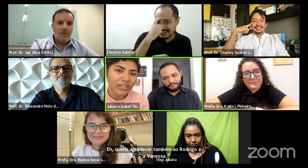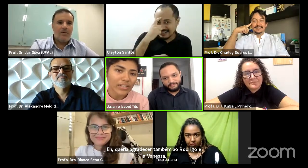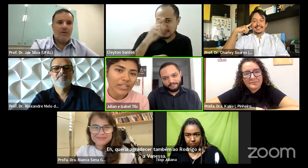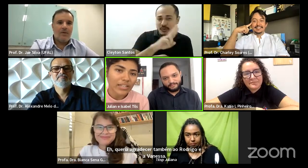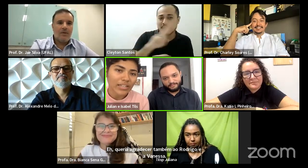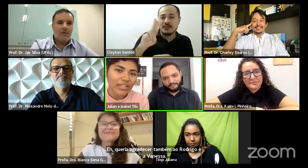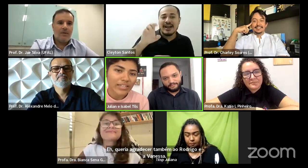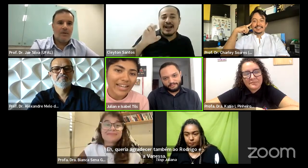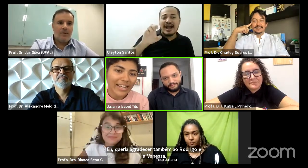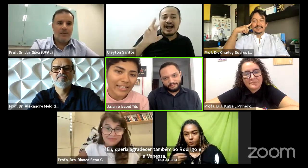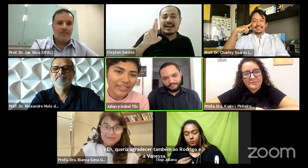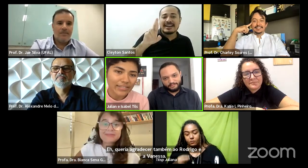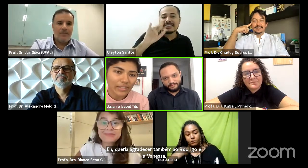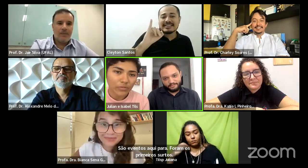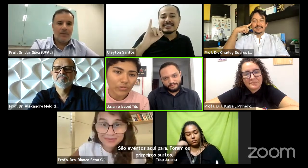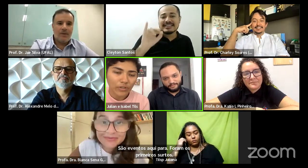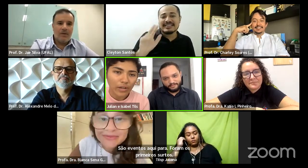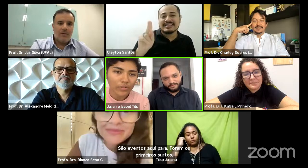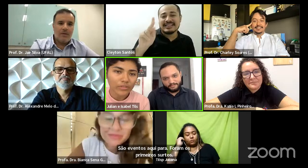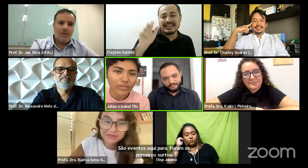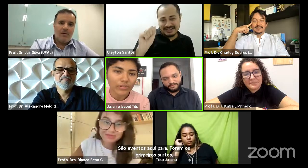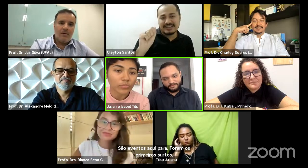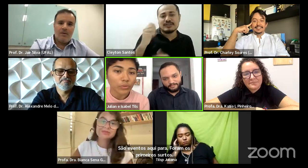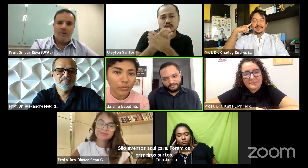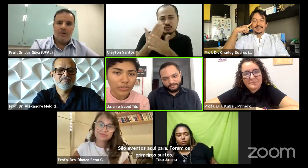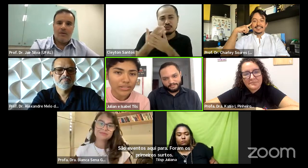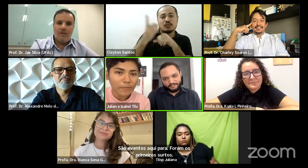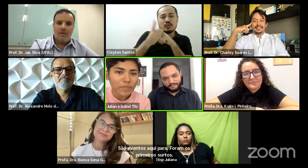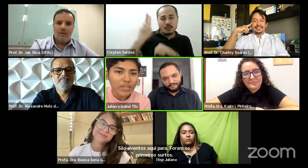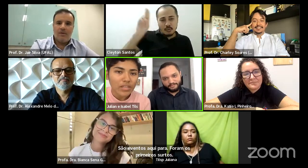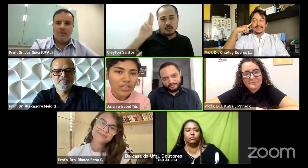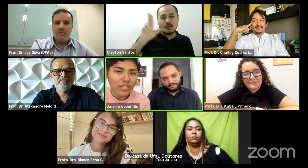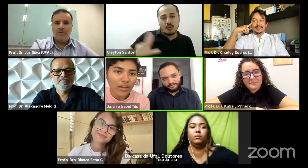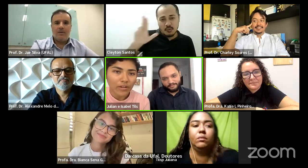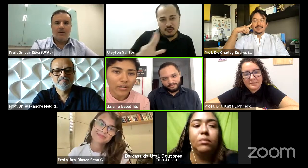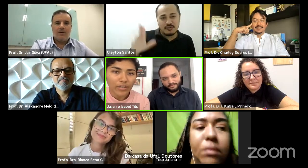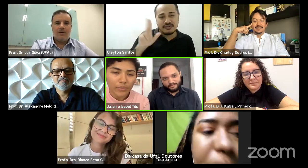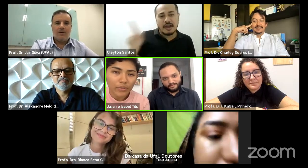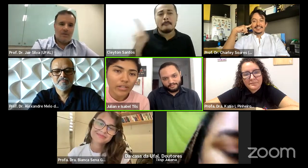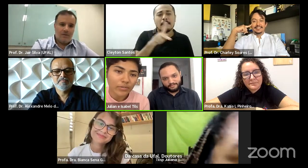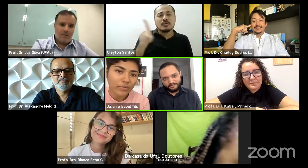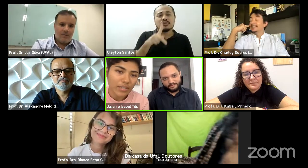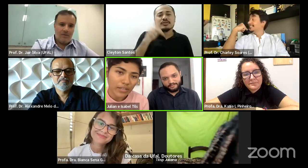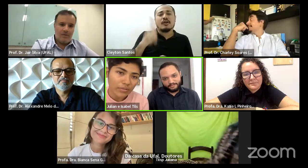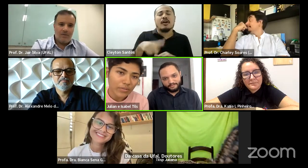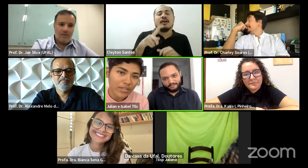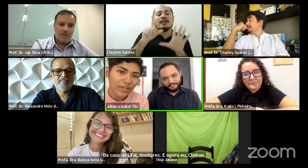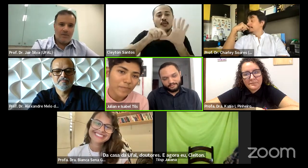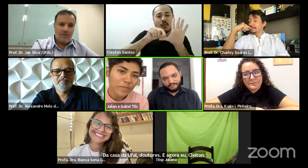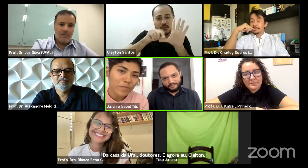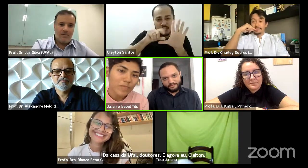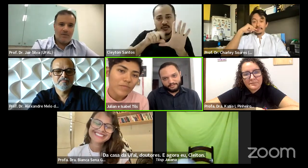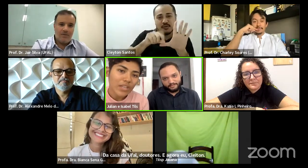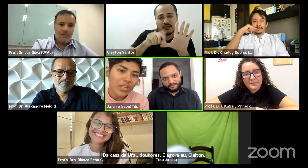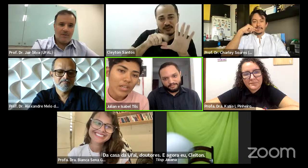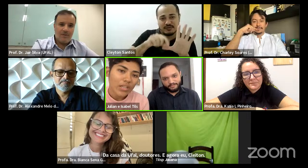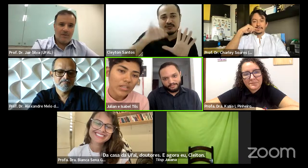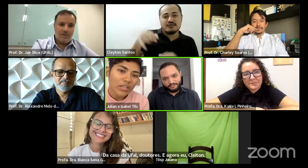surdos da casa, da UFAL, doutores, e agora eu, Cleiton Santos.